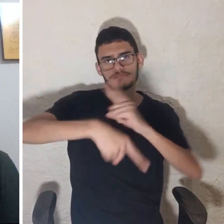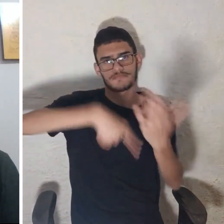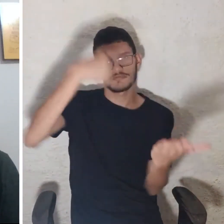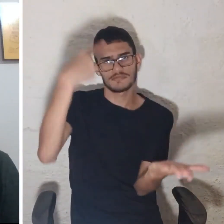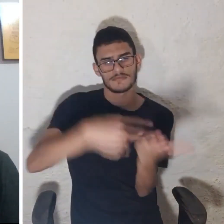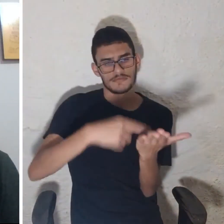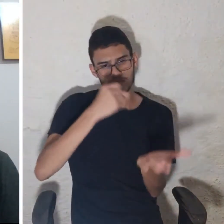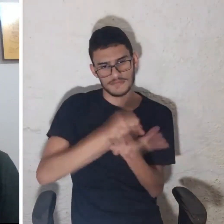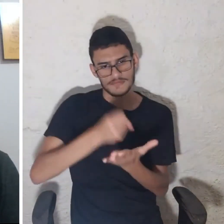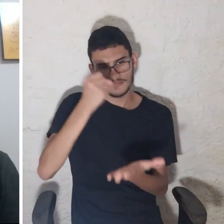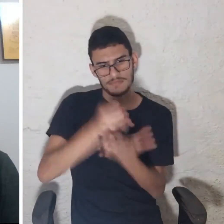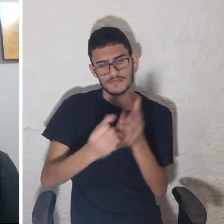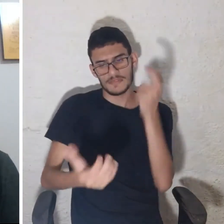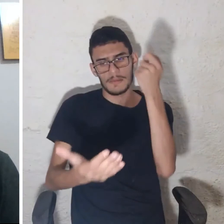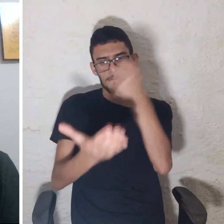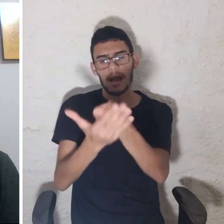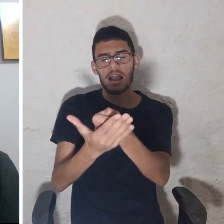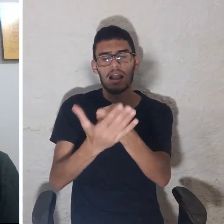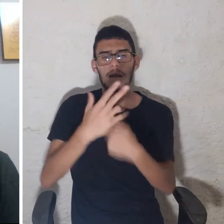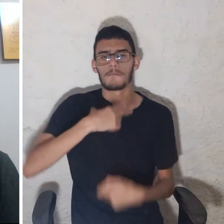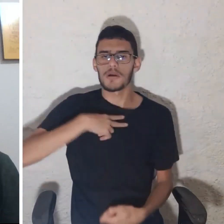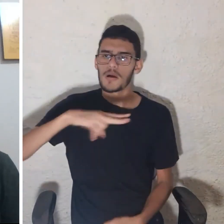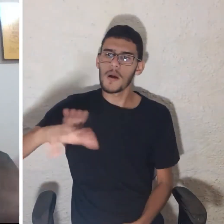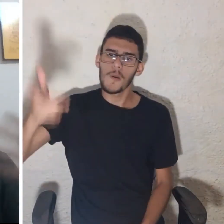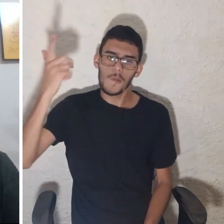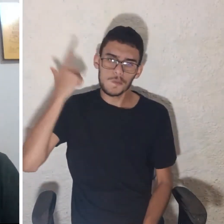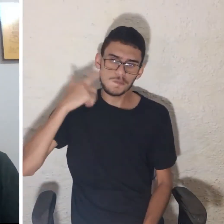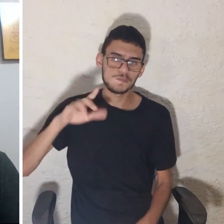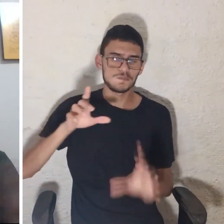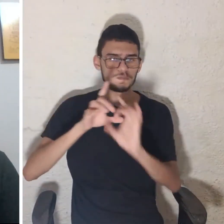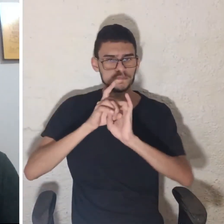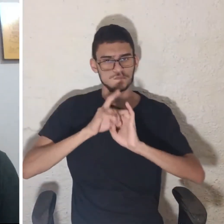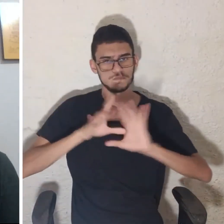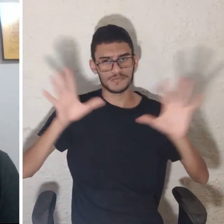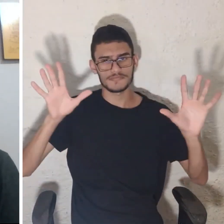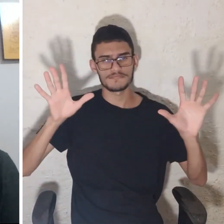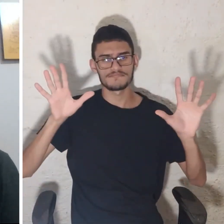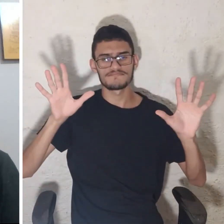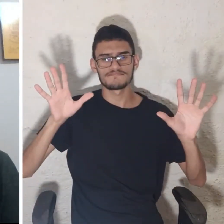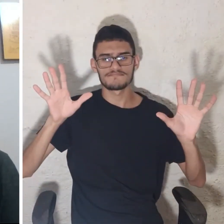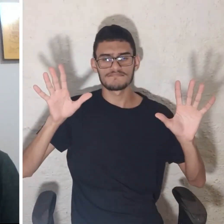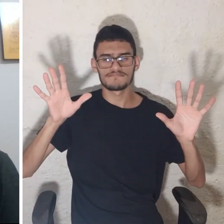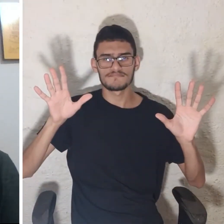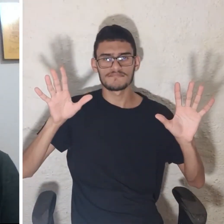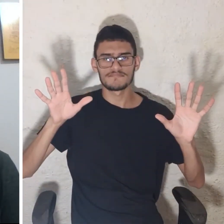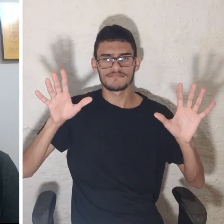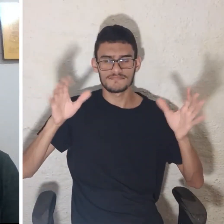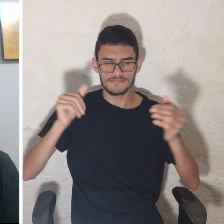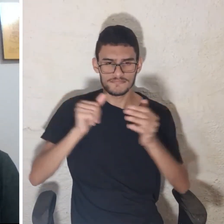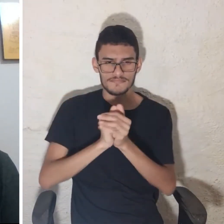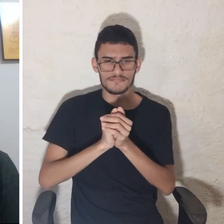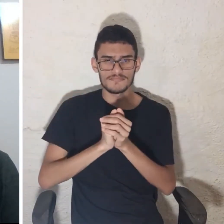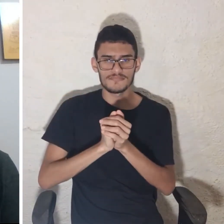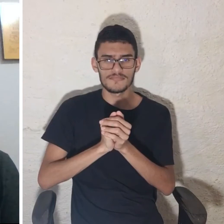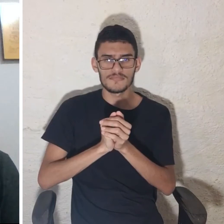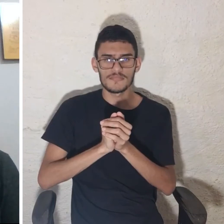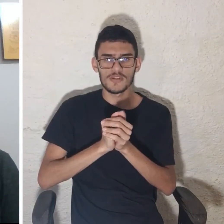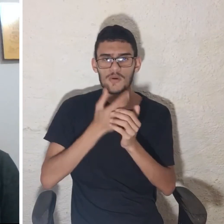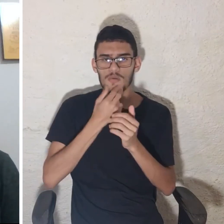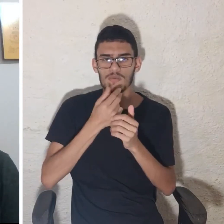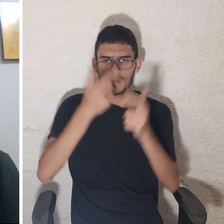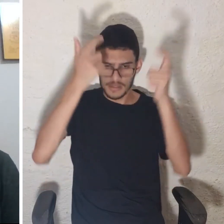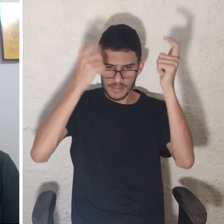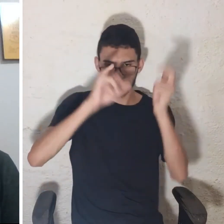esse acordo, que teve que pagar e indenizar os portugueses, que os portugueses finalmente, né, o rei Dom João VI de